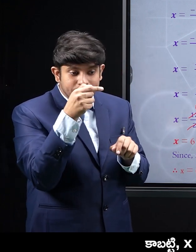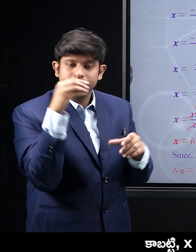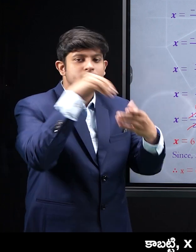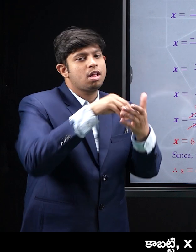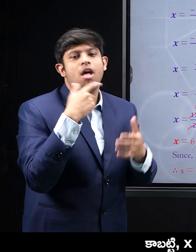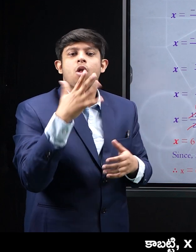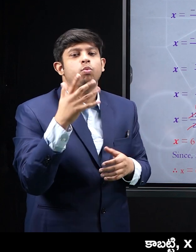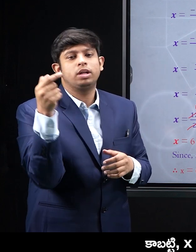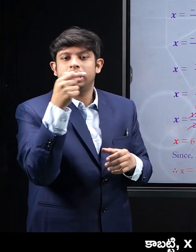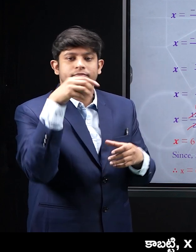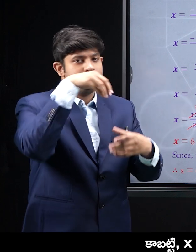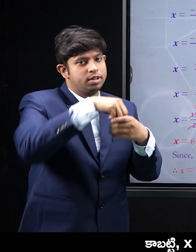ఇస్తుంది.